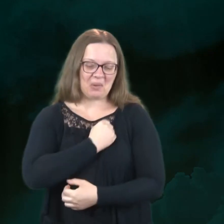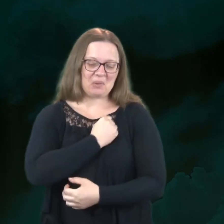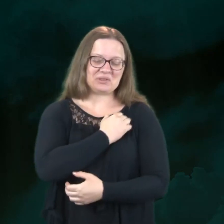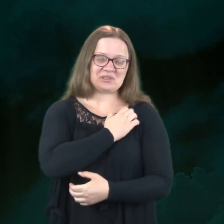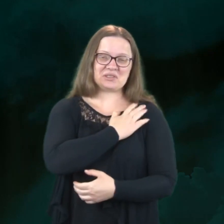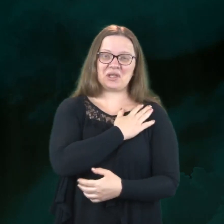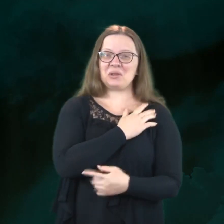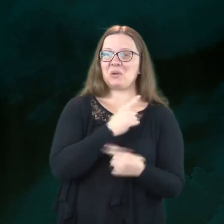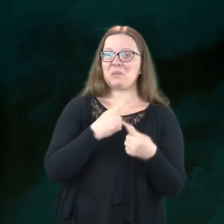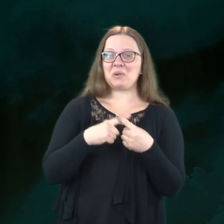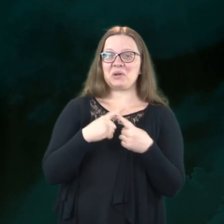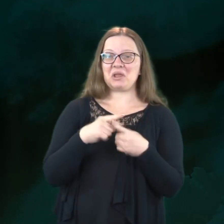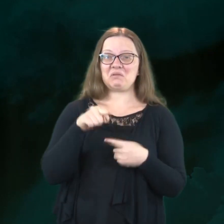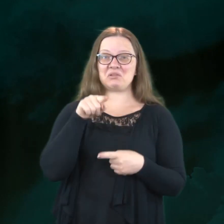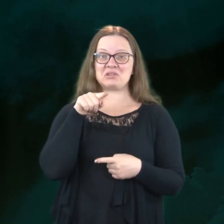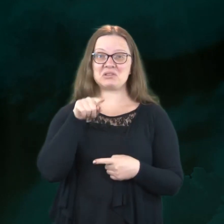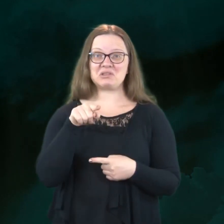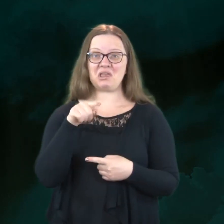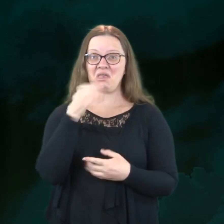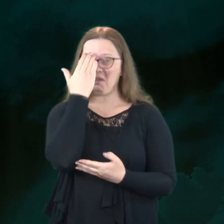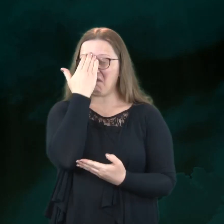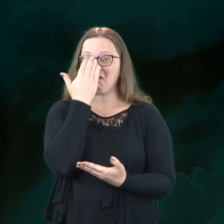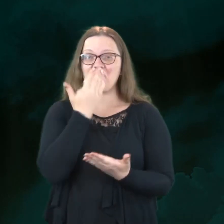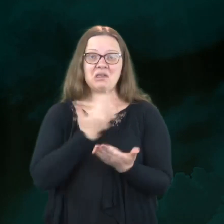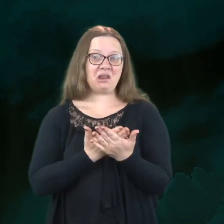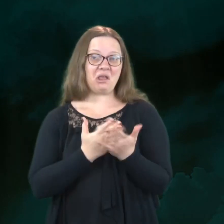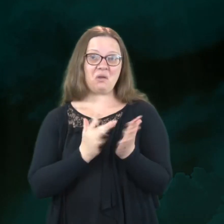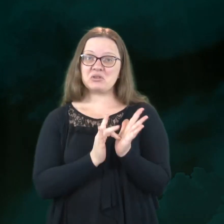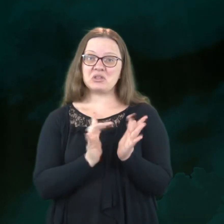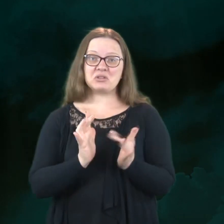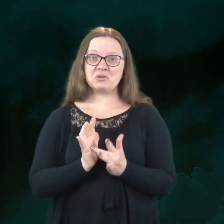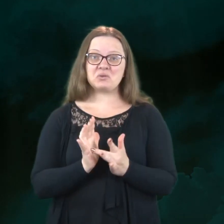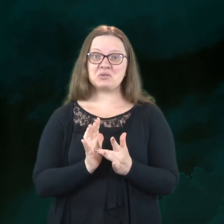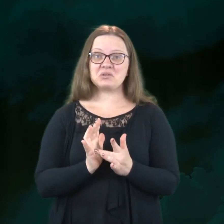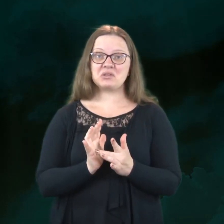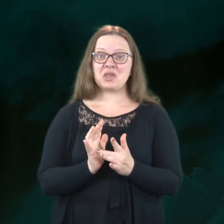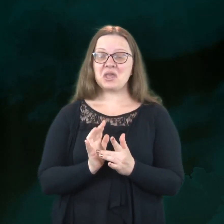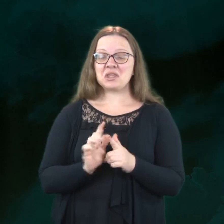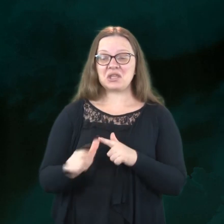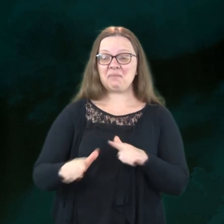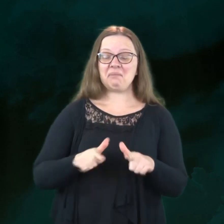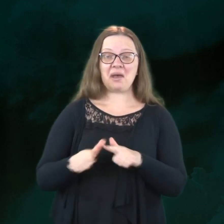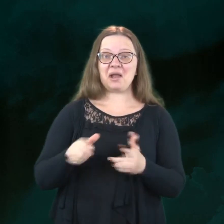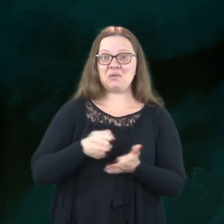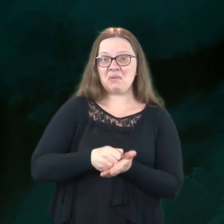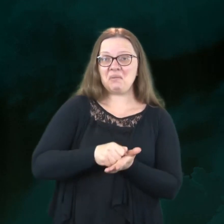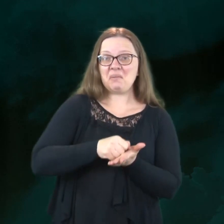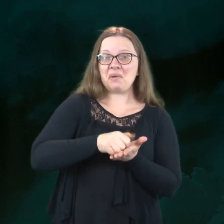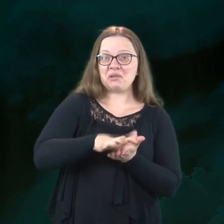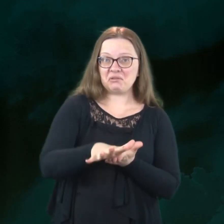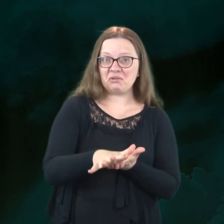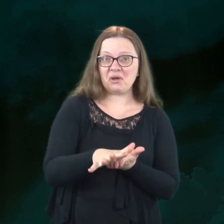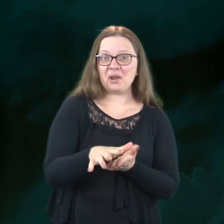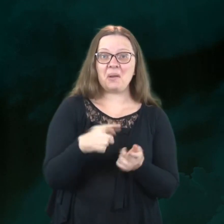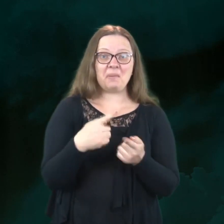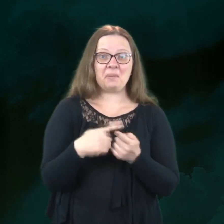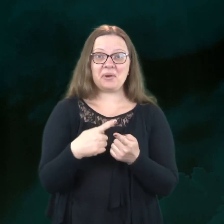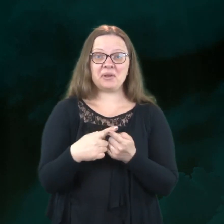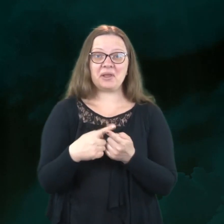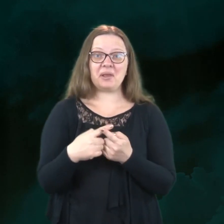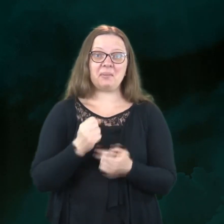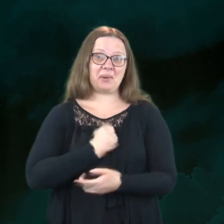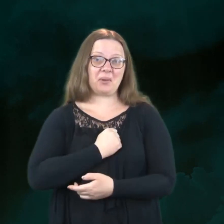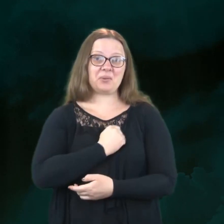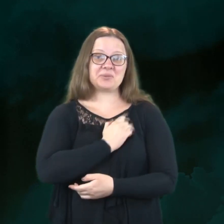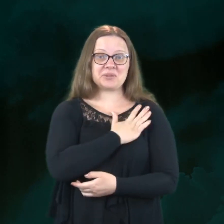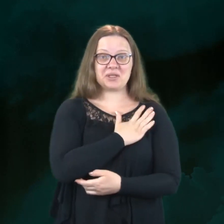Se você vai começar a procurar emprego, não vão te dar emprego. Se você tem um negócio,